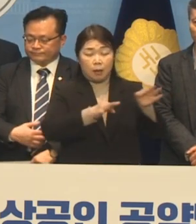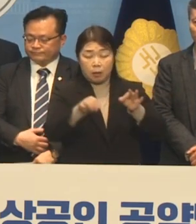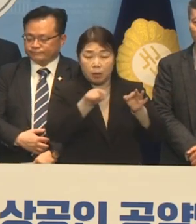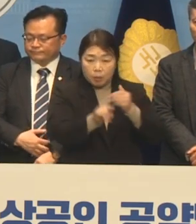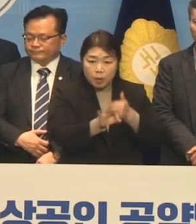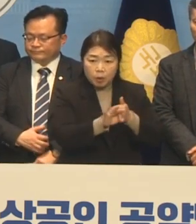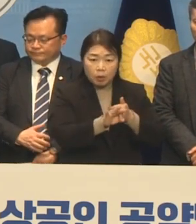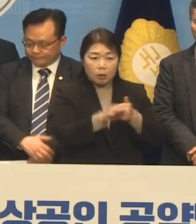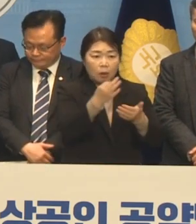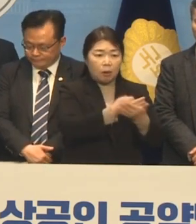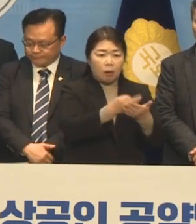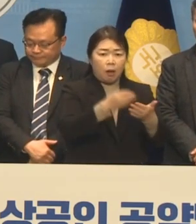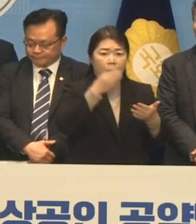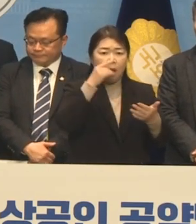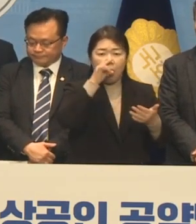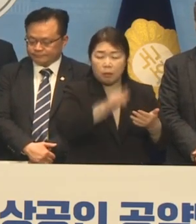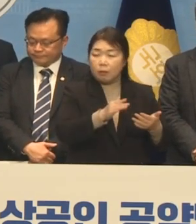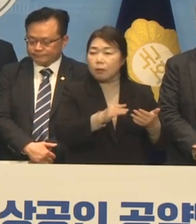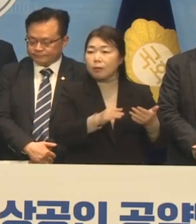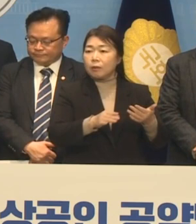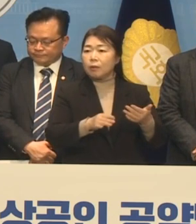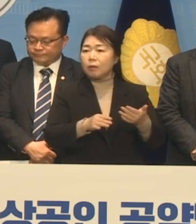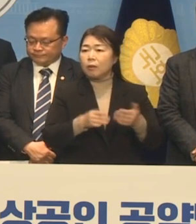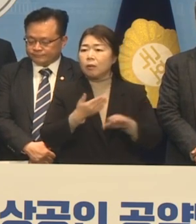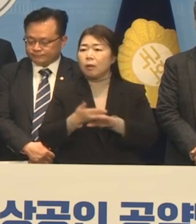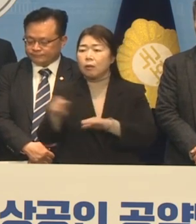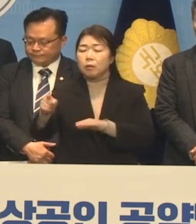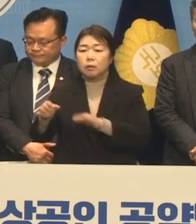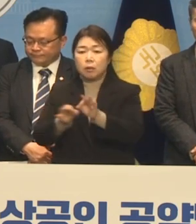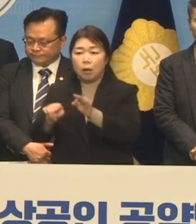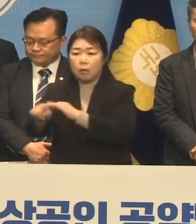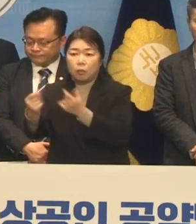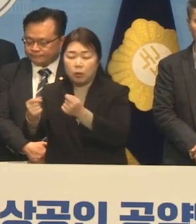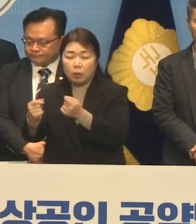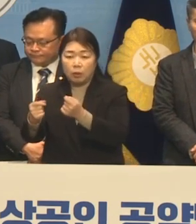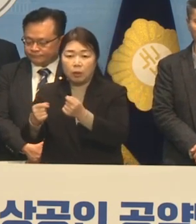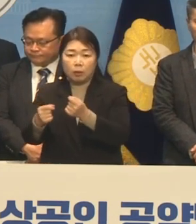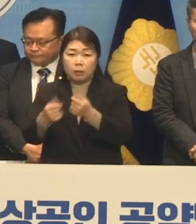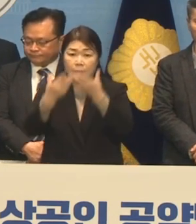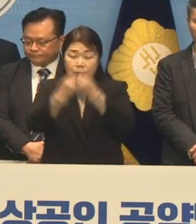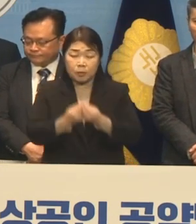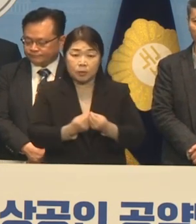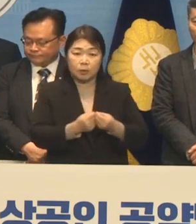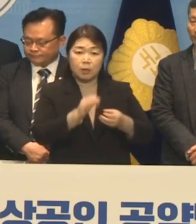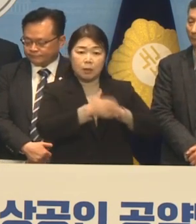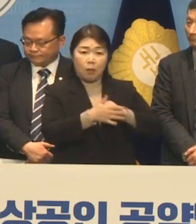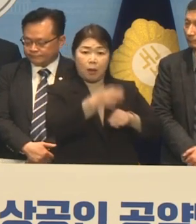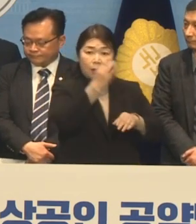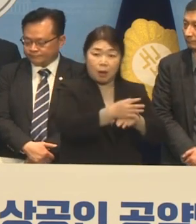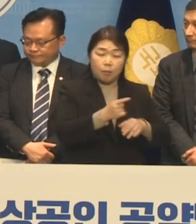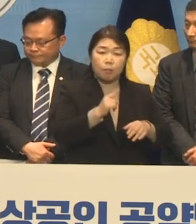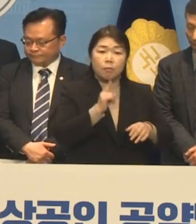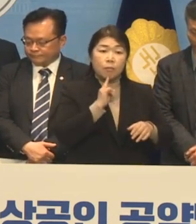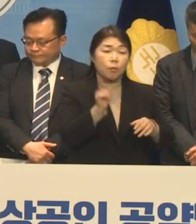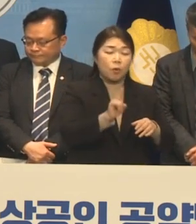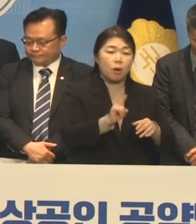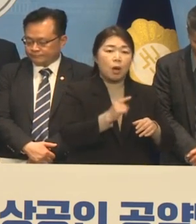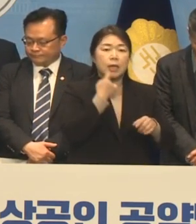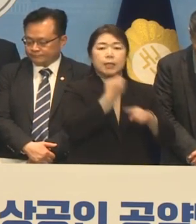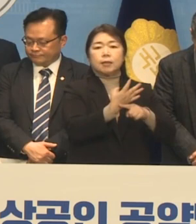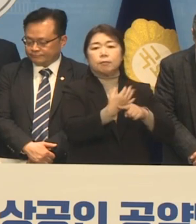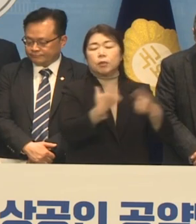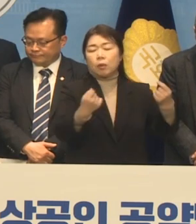시장들은 어떠했겠습니까? 금사과, 금귤, 금딸기 이런